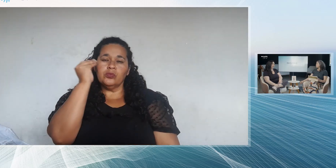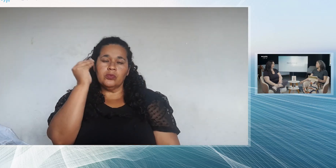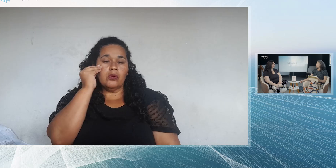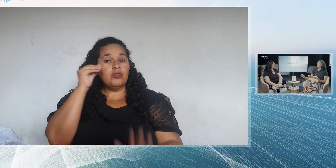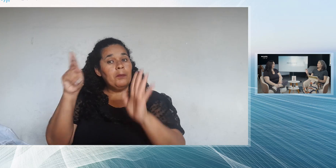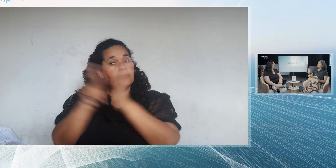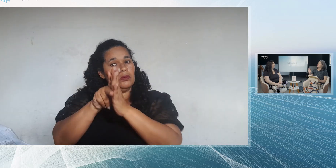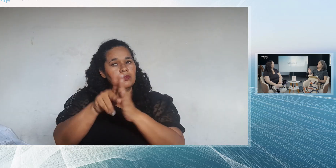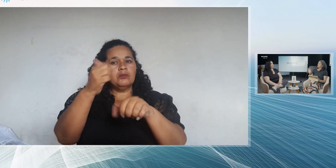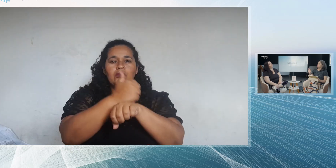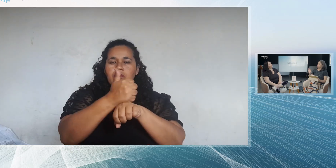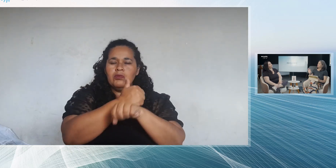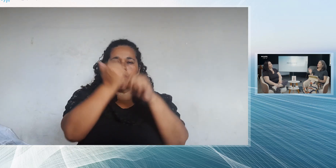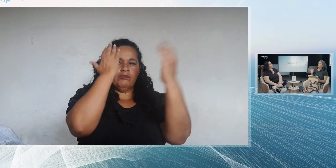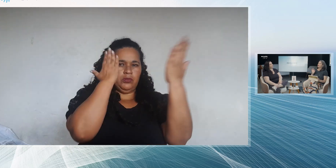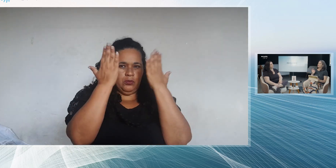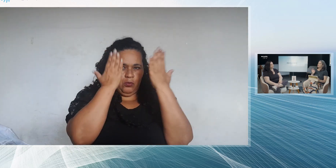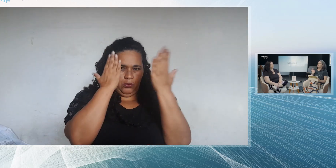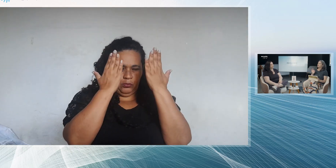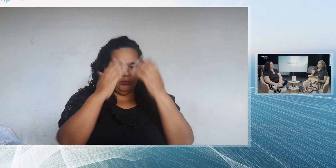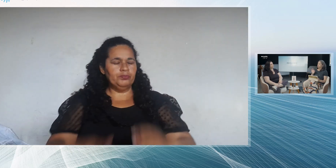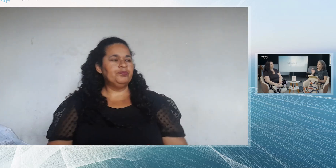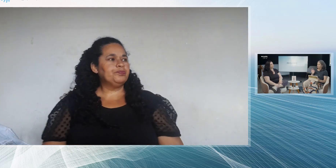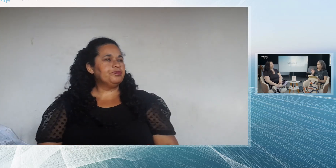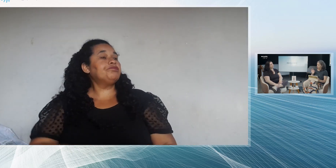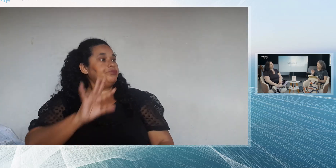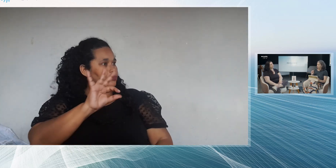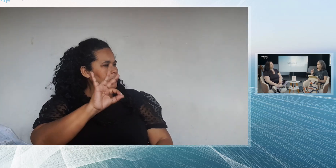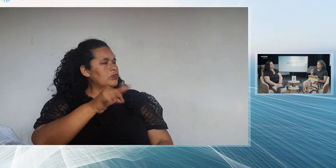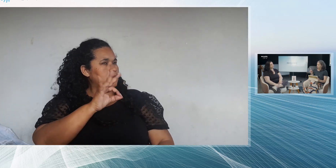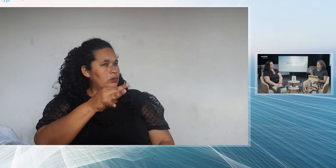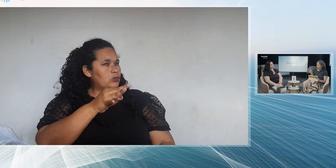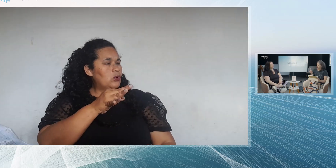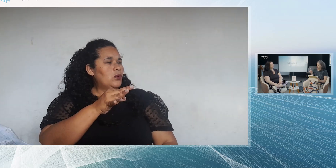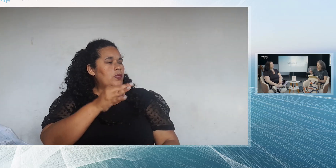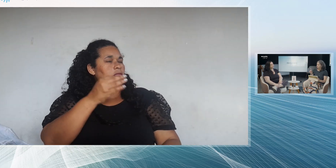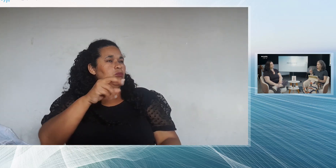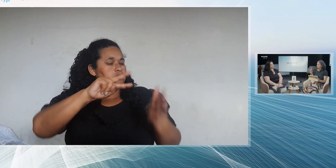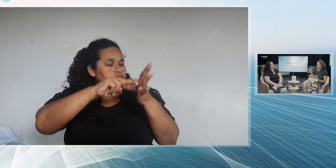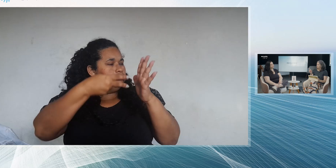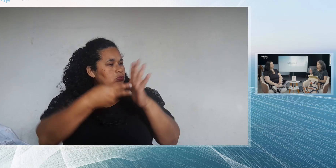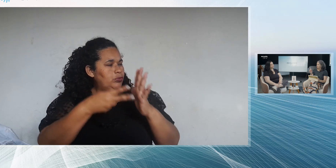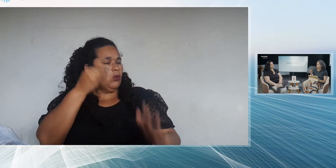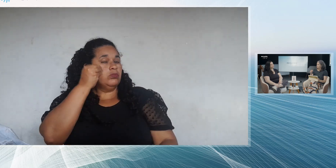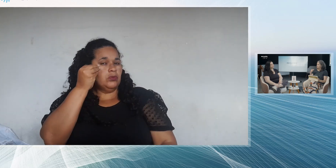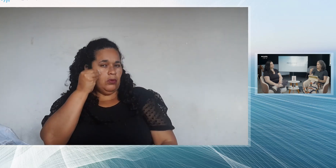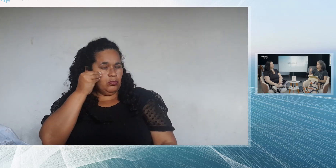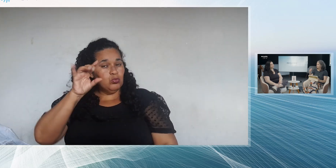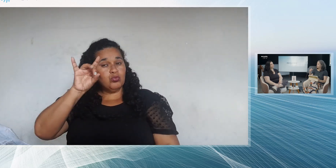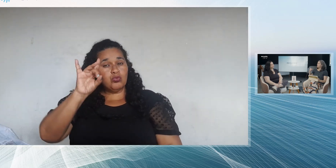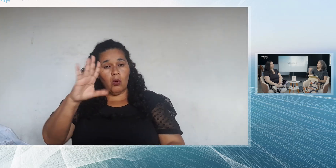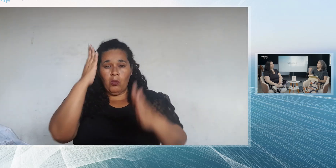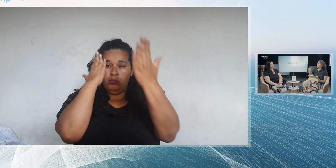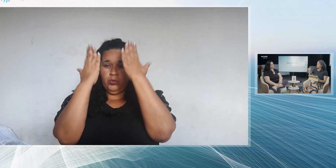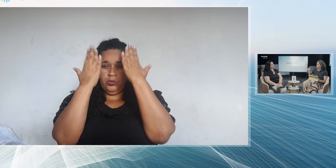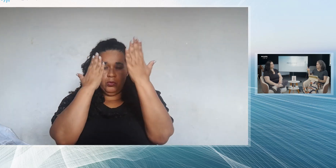a psicólogos. Então, deixa eu entender. A avaliação neuropsicológica é um teste que só pode aplicar o